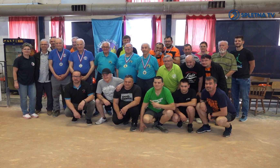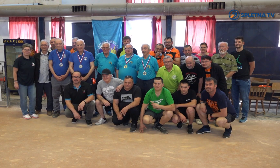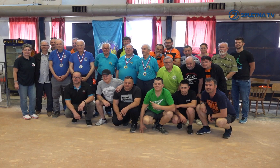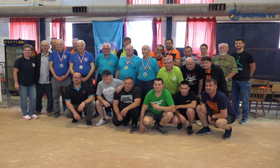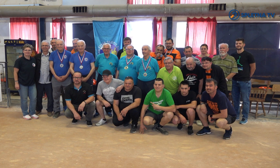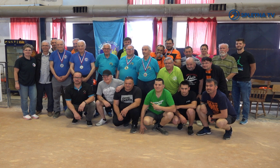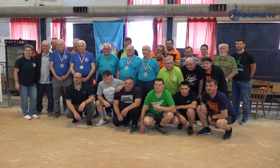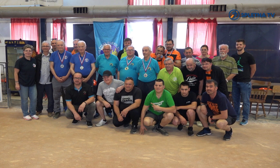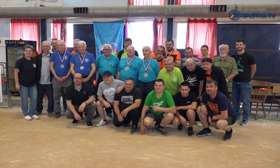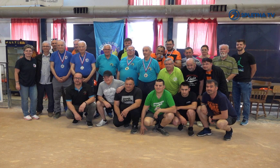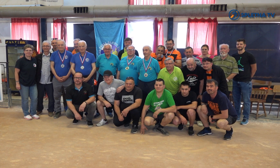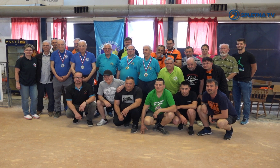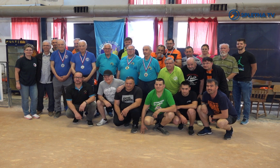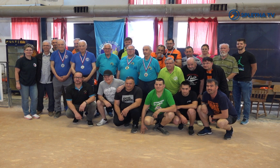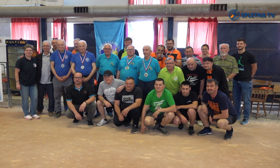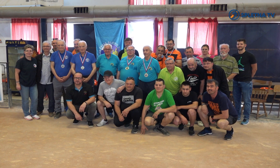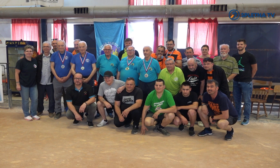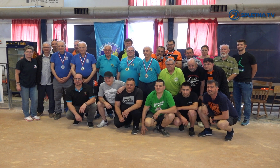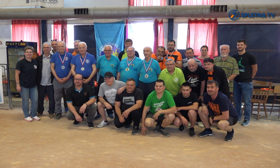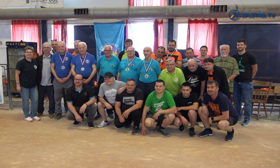Been losing all momentum.